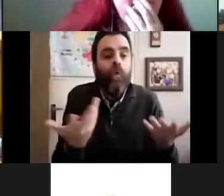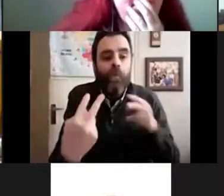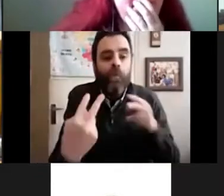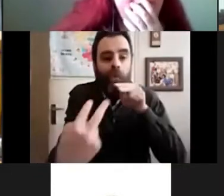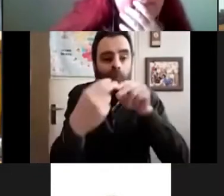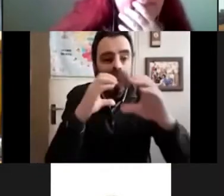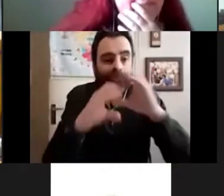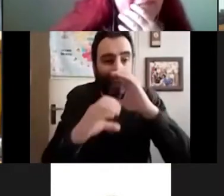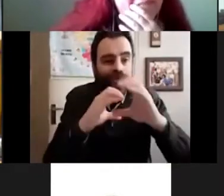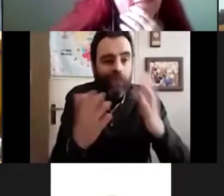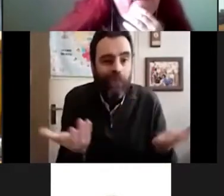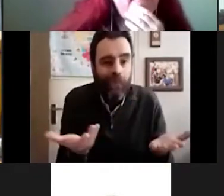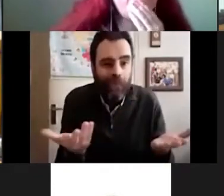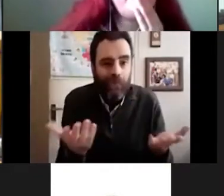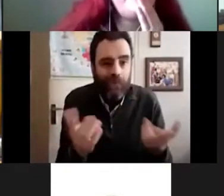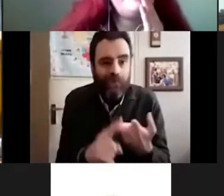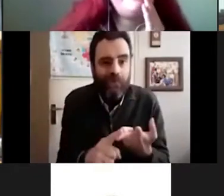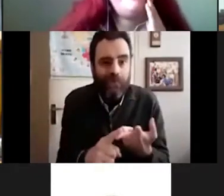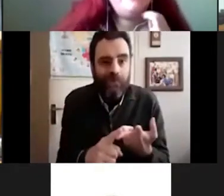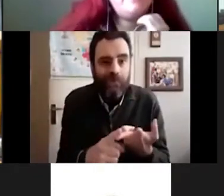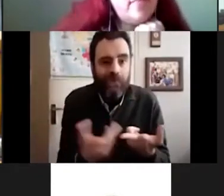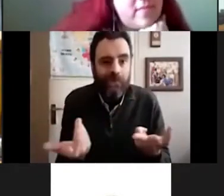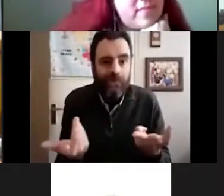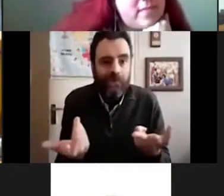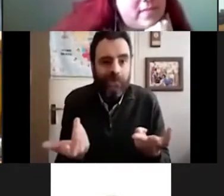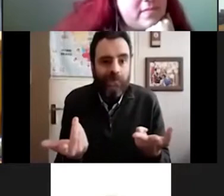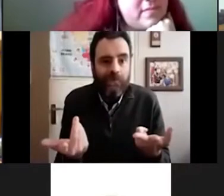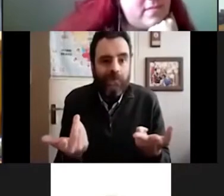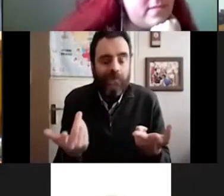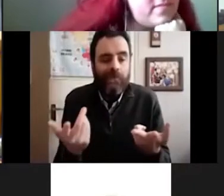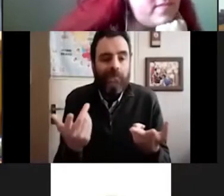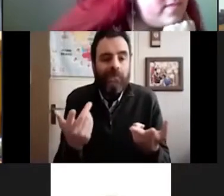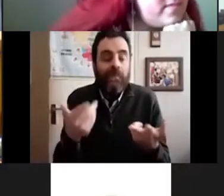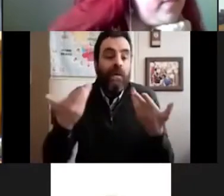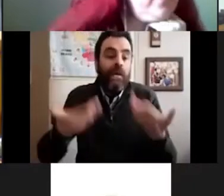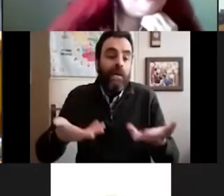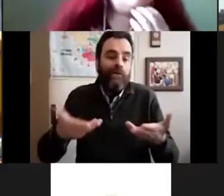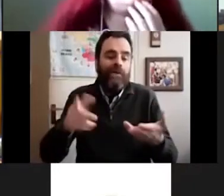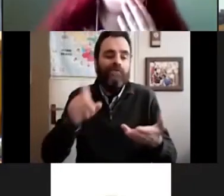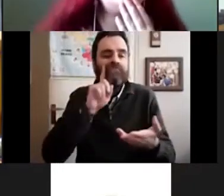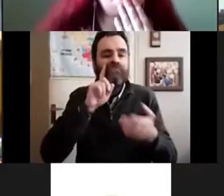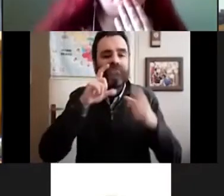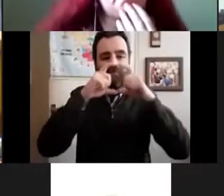Por ejemplo, en la mascarilla, no nos podemos ver, el tema de la comunicación.